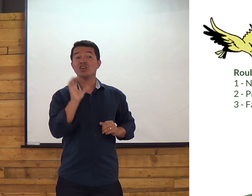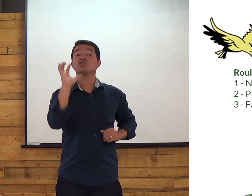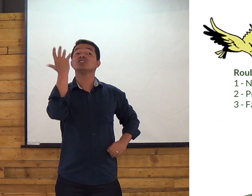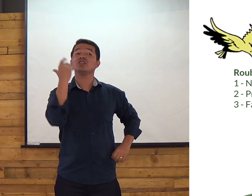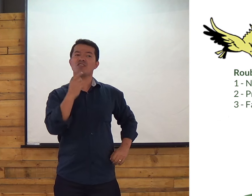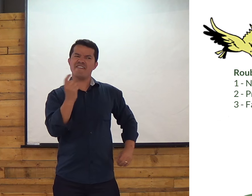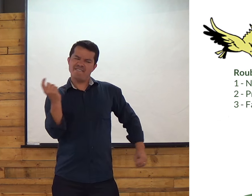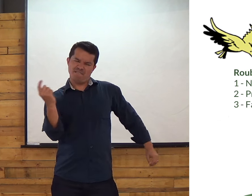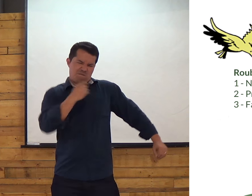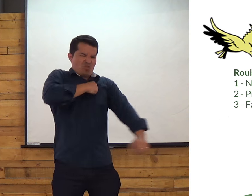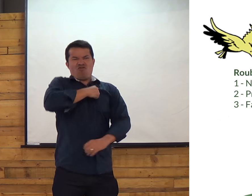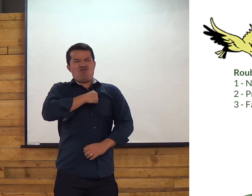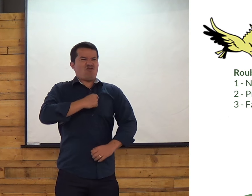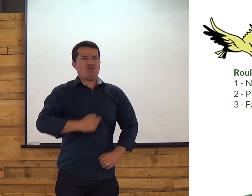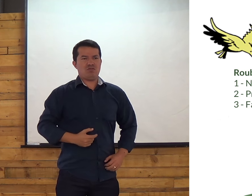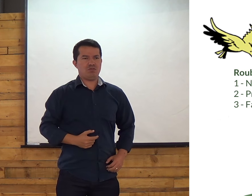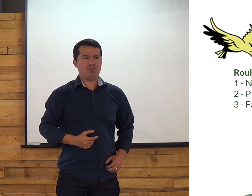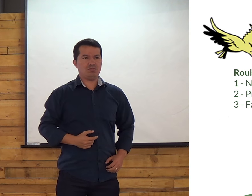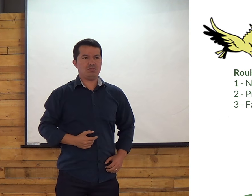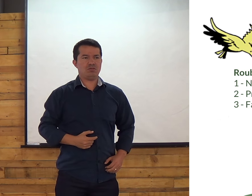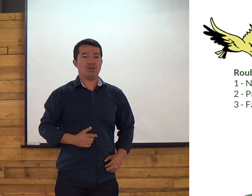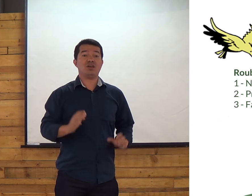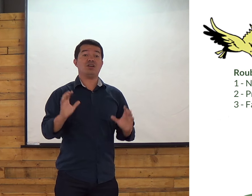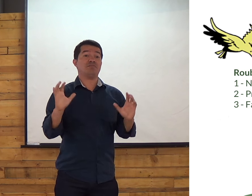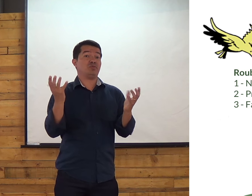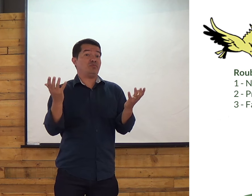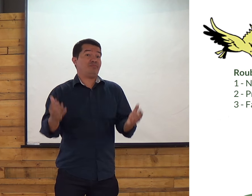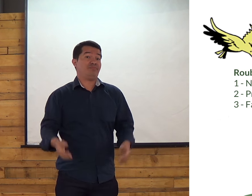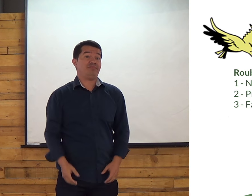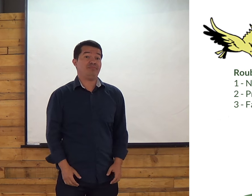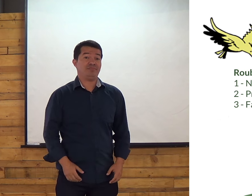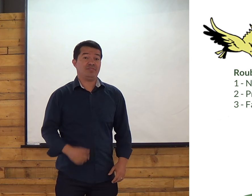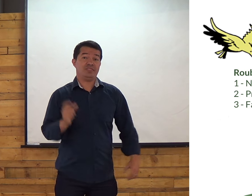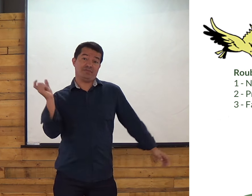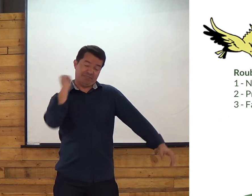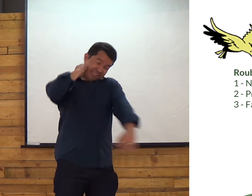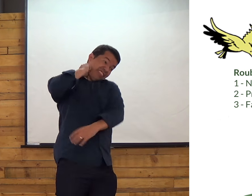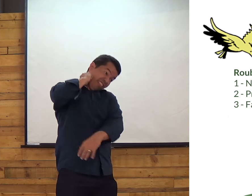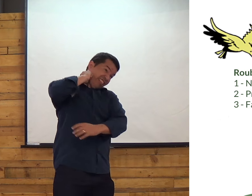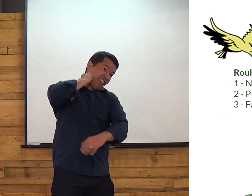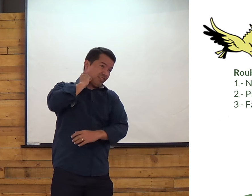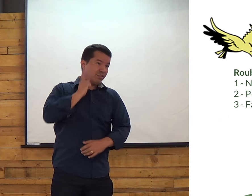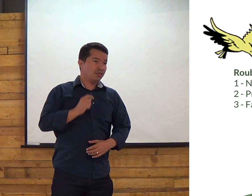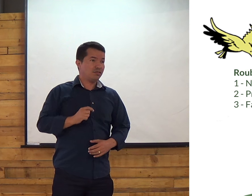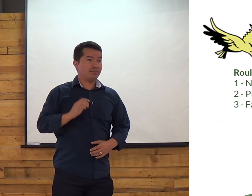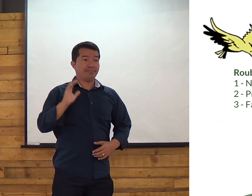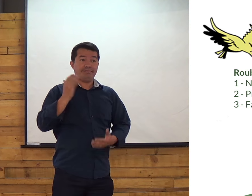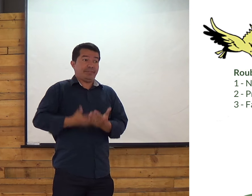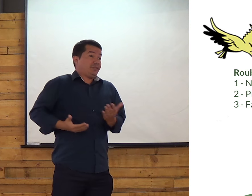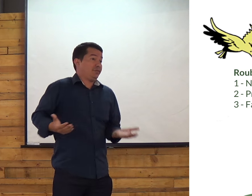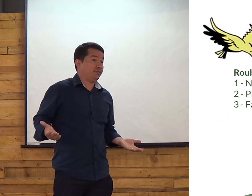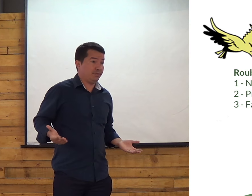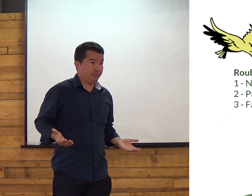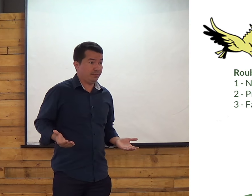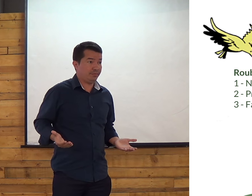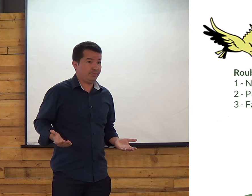cuidar de você. E o que acontece? Ele toma conta da sua vida e te destrói e